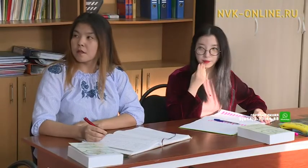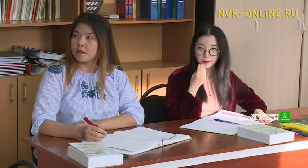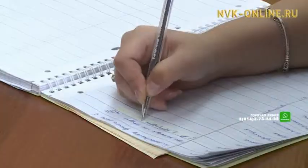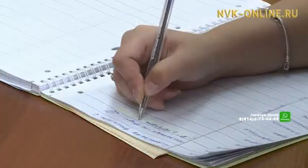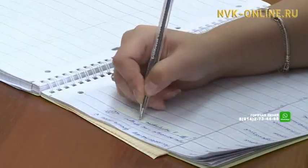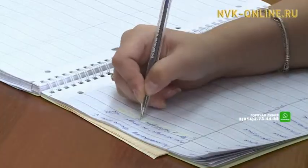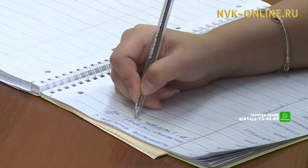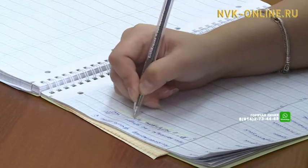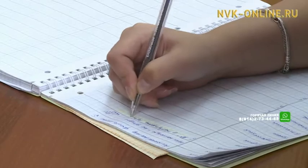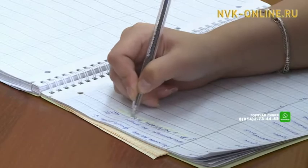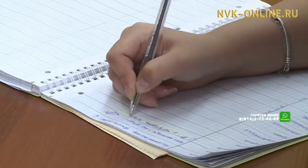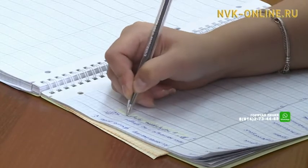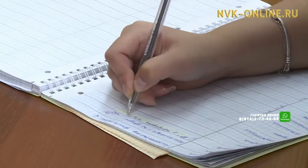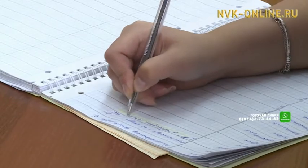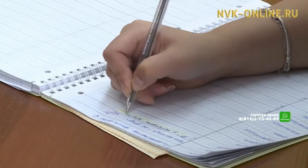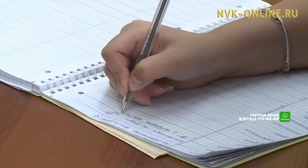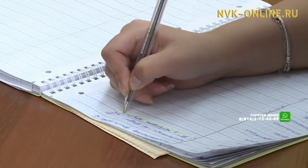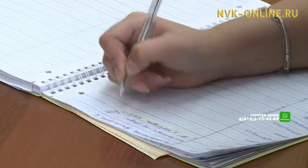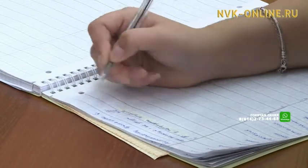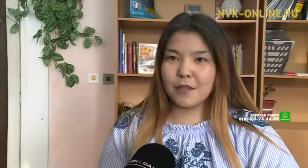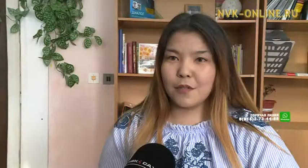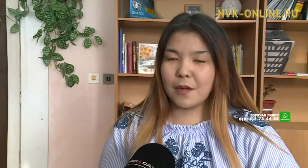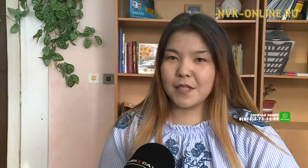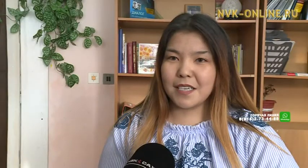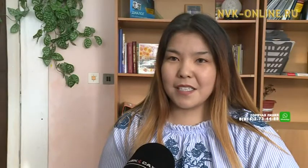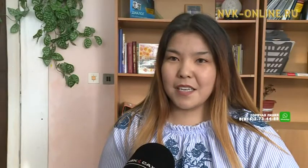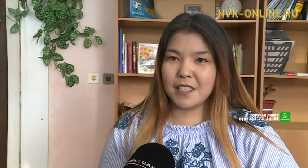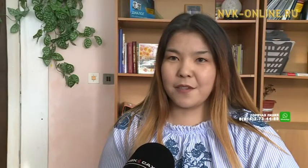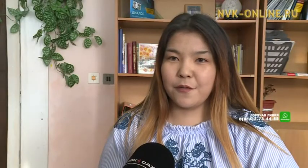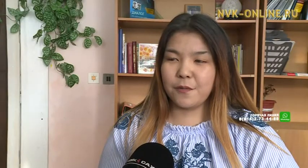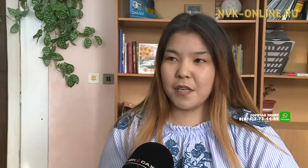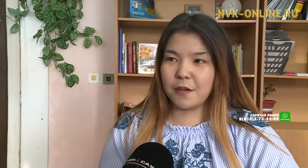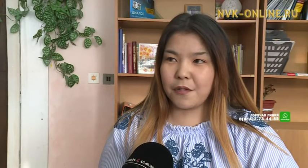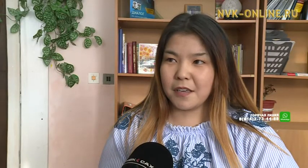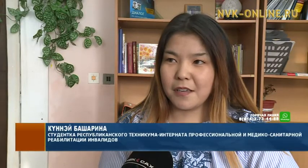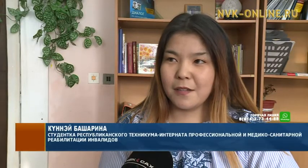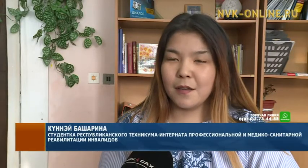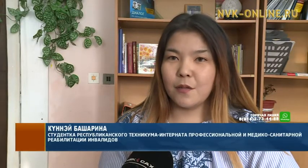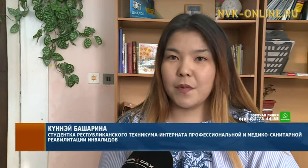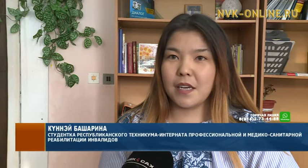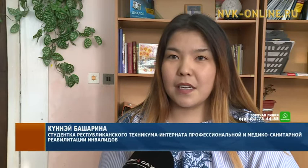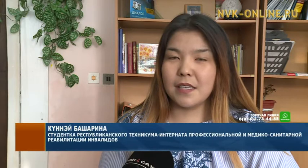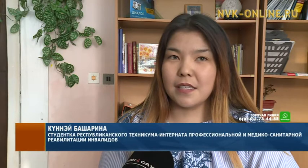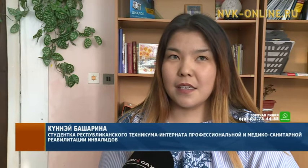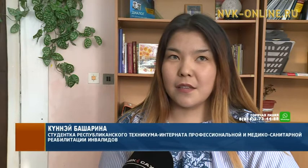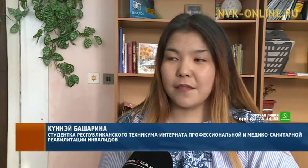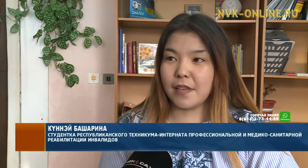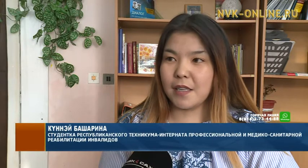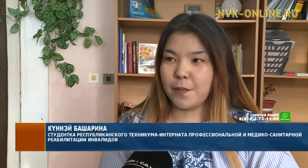есть лишенный слуха человек. Ну, я вот сама, ну как бы с рождения живу в мире глухих. У меня родители инвалиды по